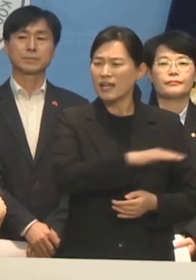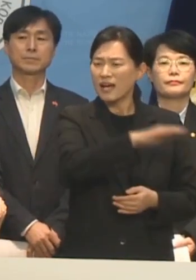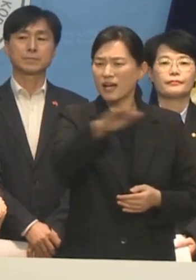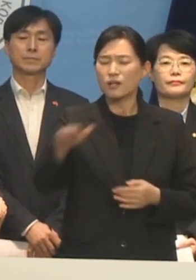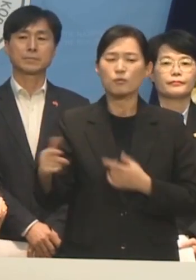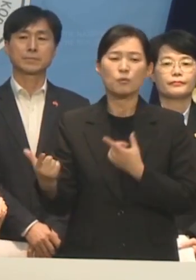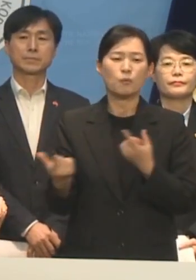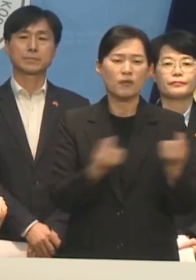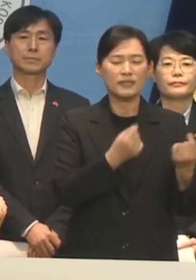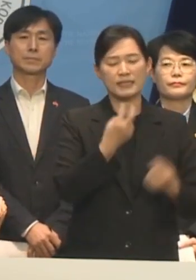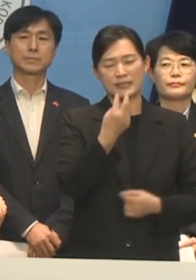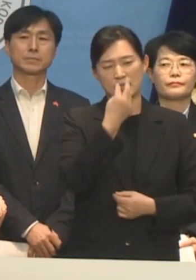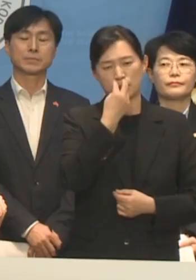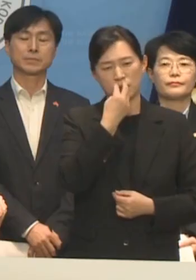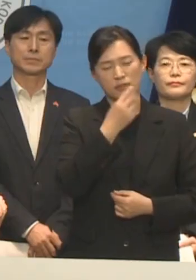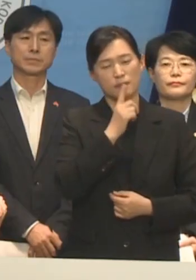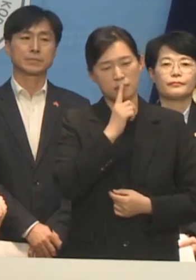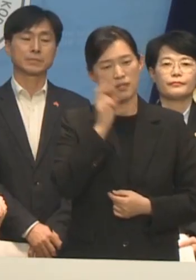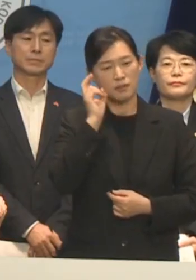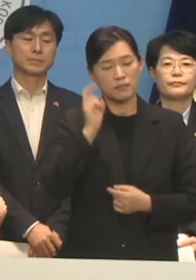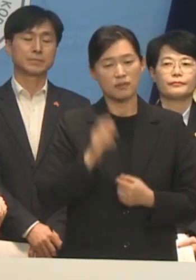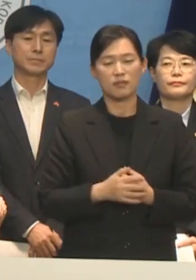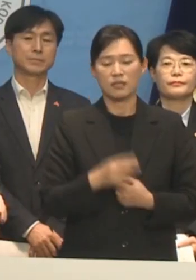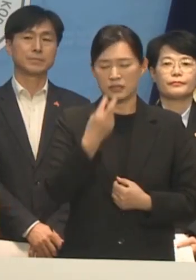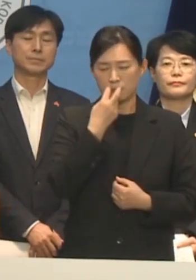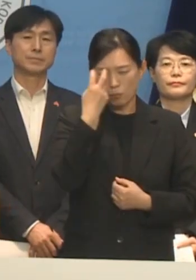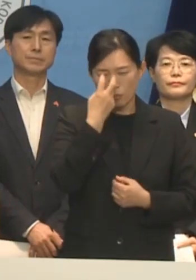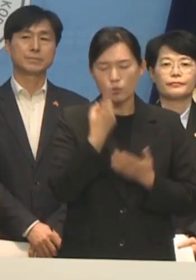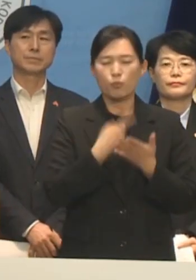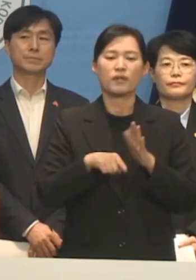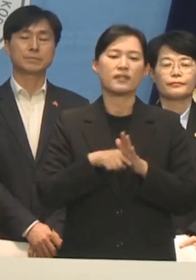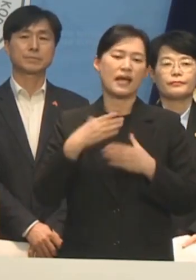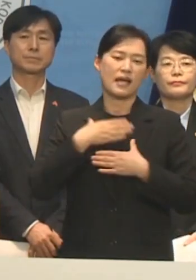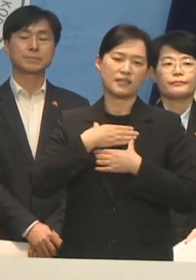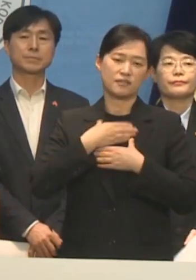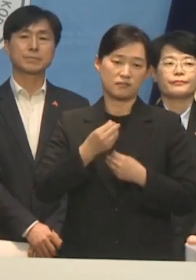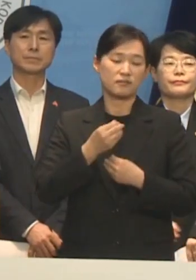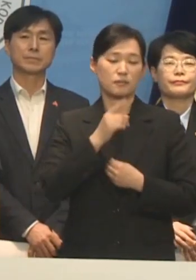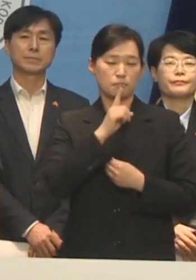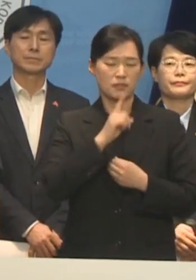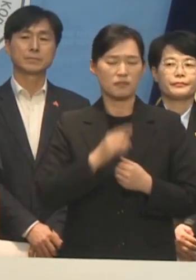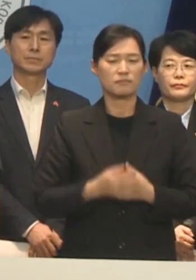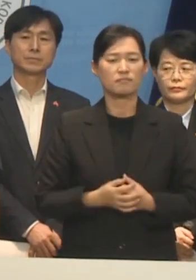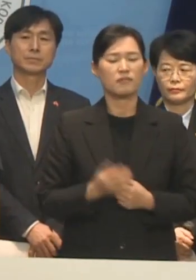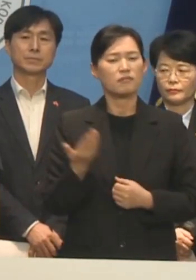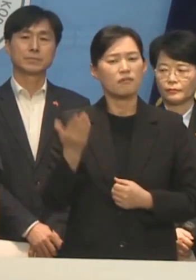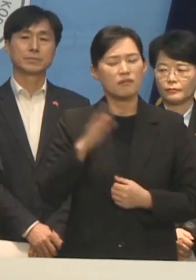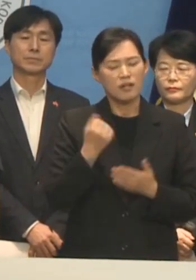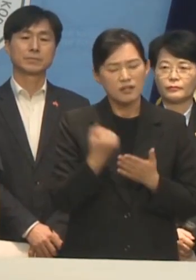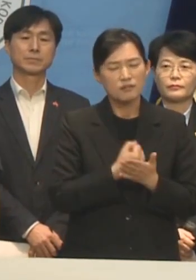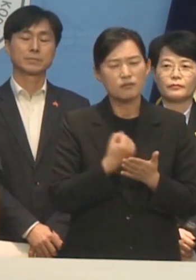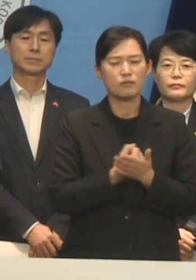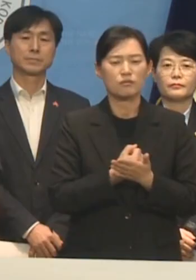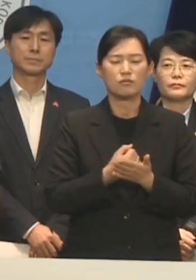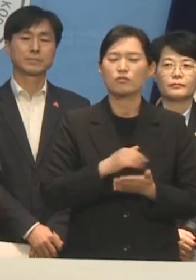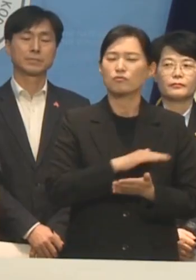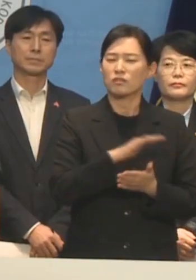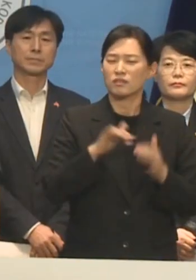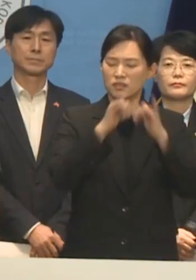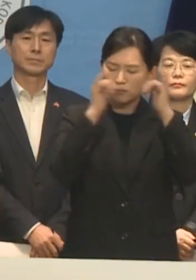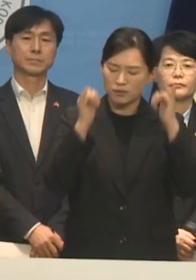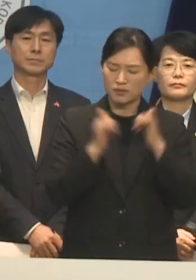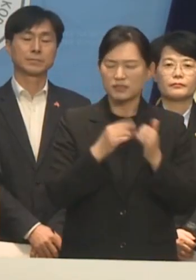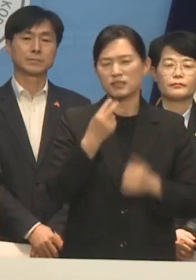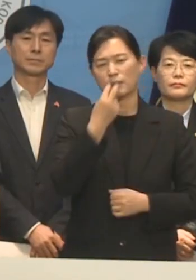없이 생명이라고 할 것이고요. 또 생명을 지키기 위한 안전이라고 얘기할 것입니다. 그러나 안타깝게도 우리 사회는 아직